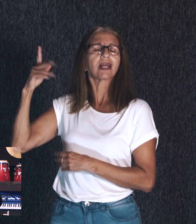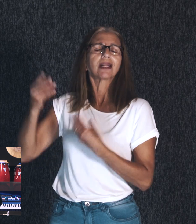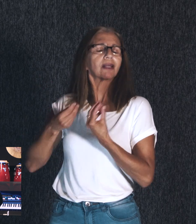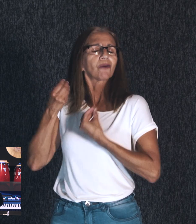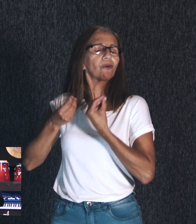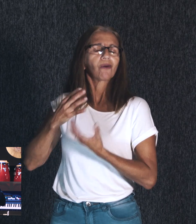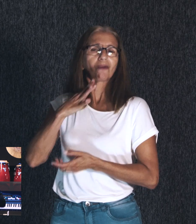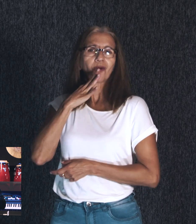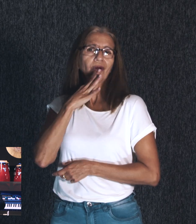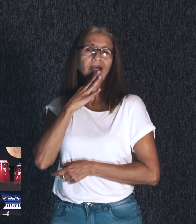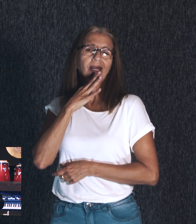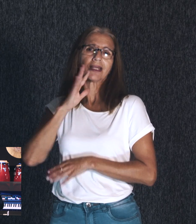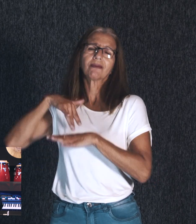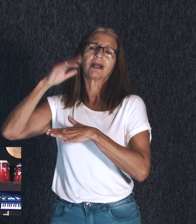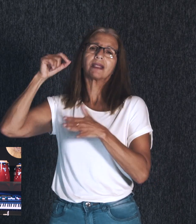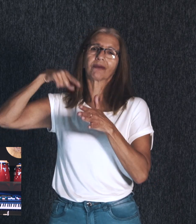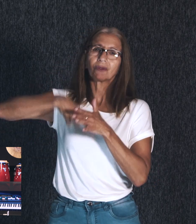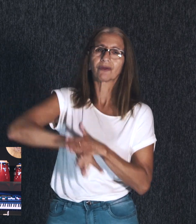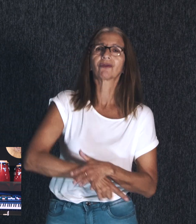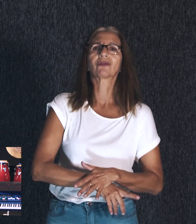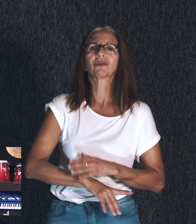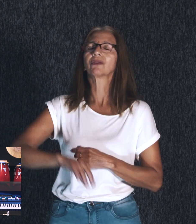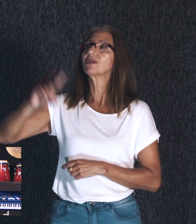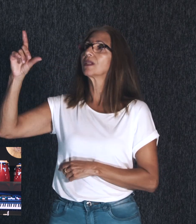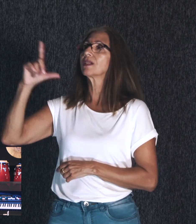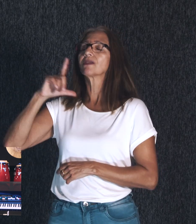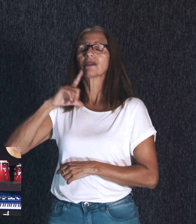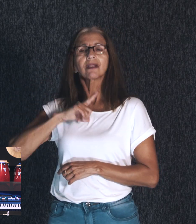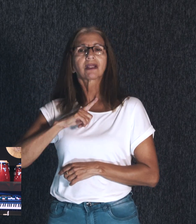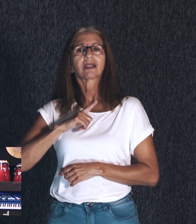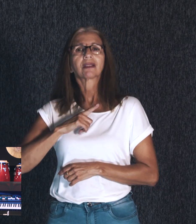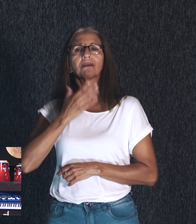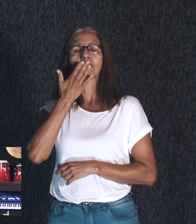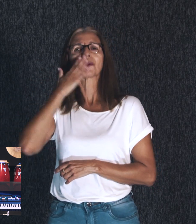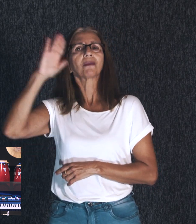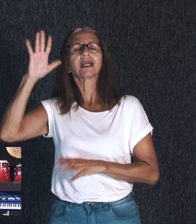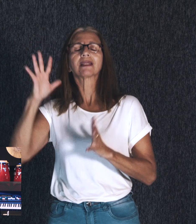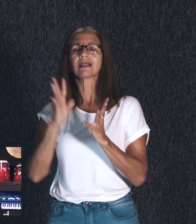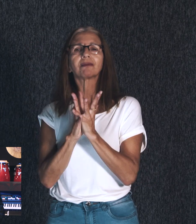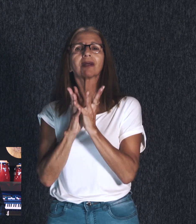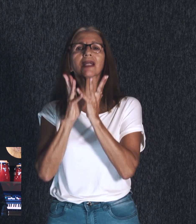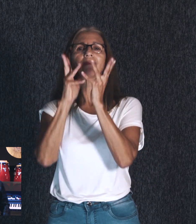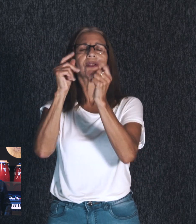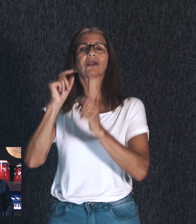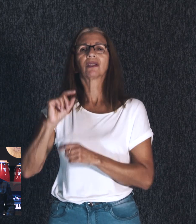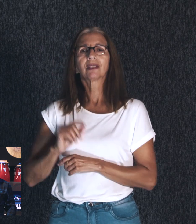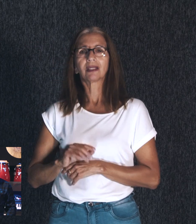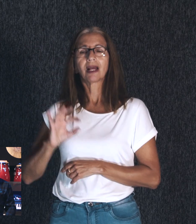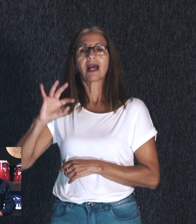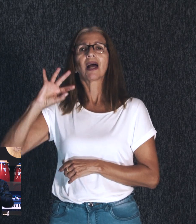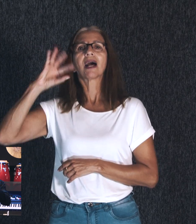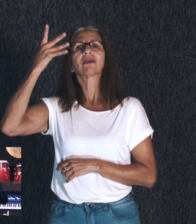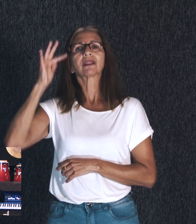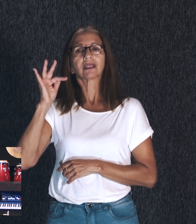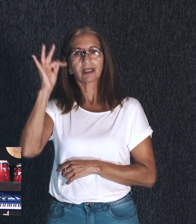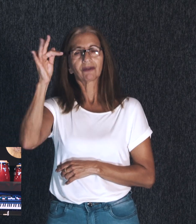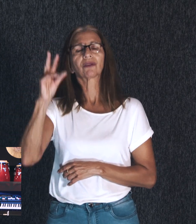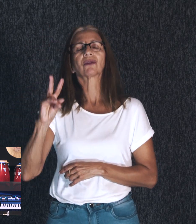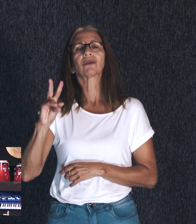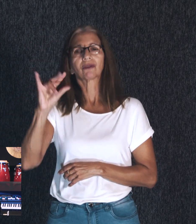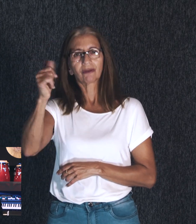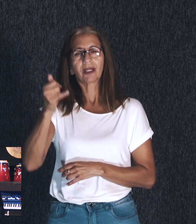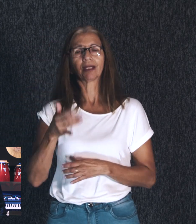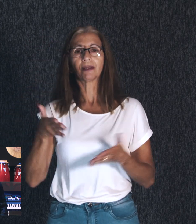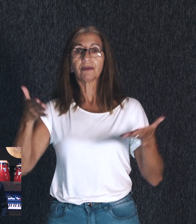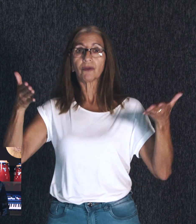tudo aquilo que Ele prometeu. Aleluia! E é por isso que hoje eu desafio você a entregar a sua vida ao